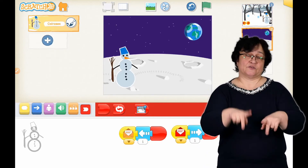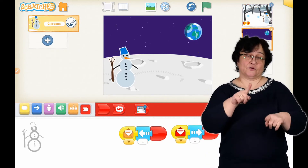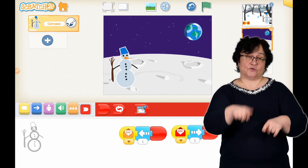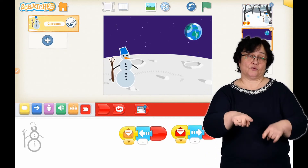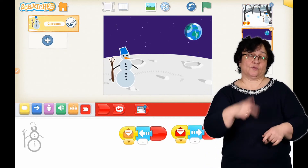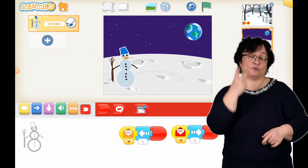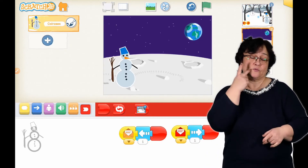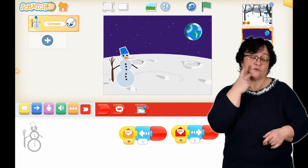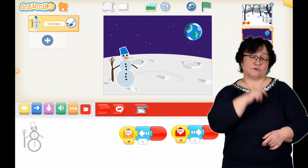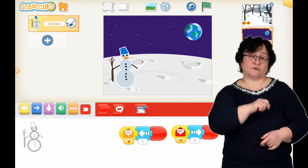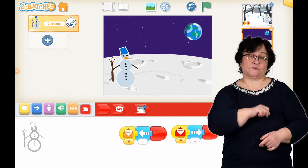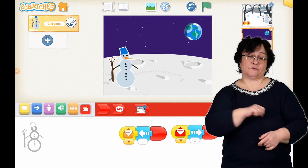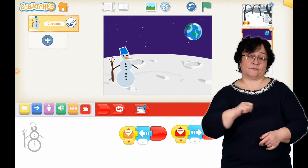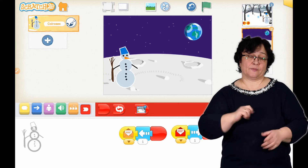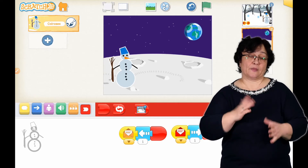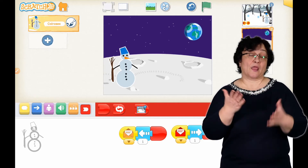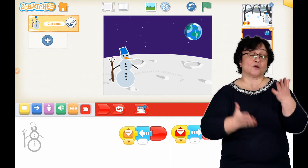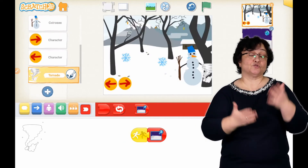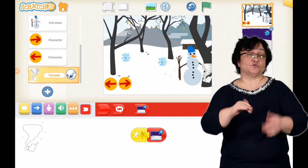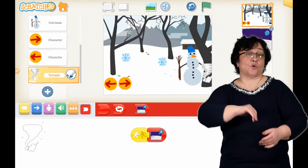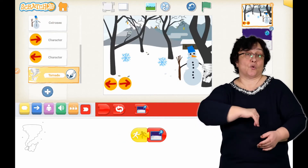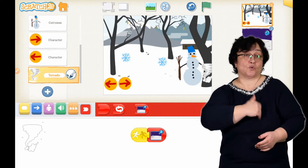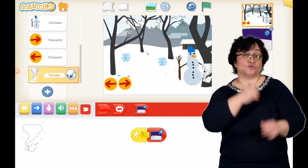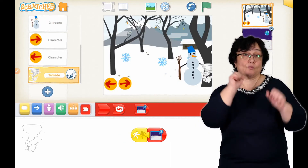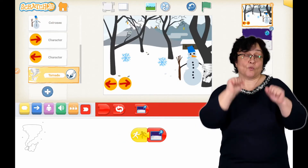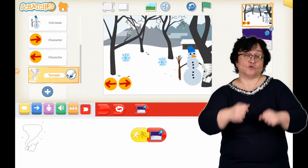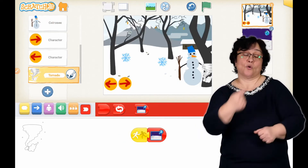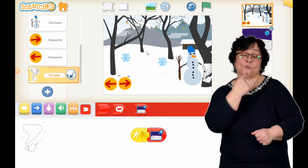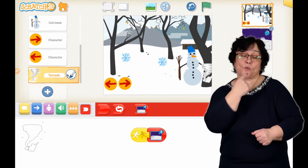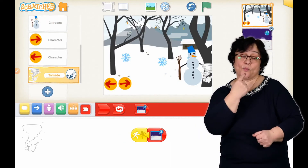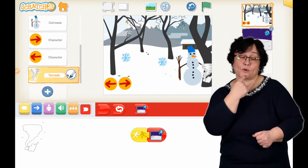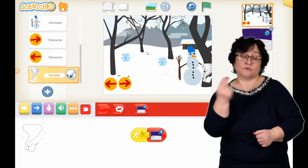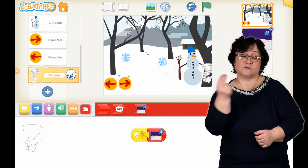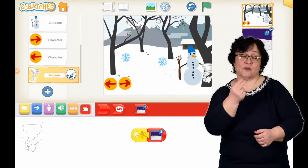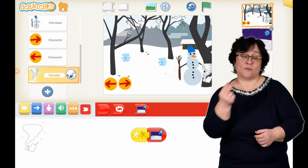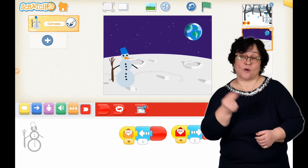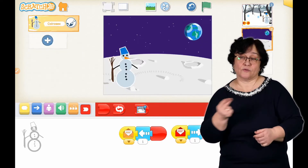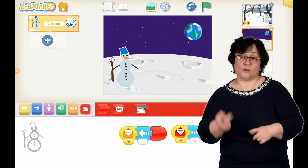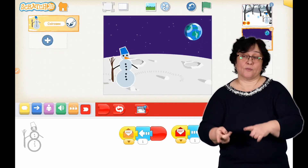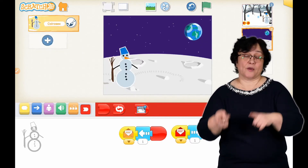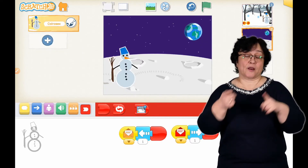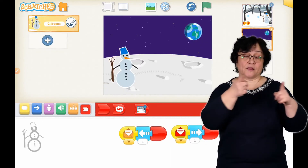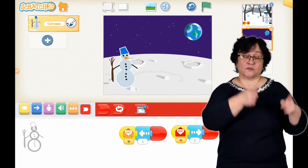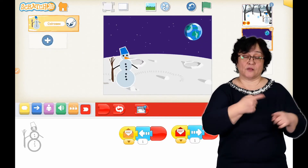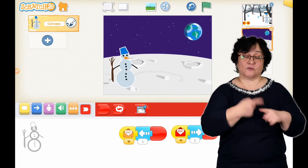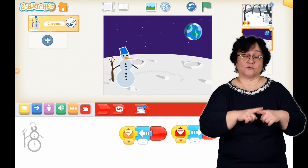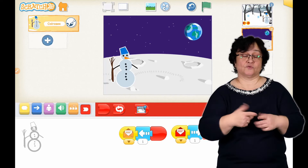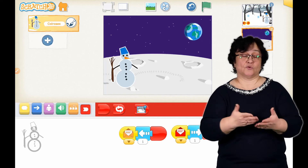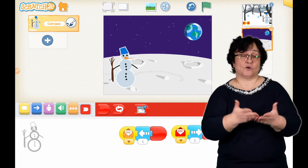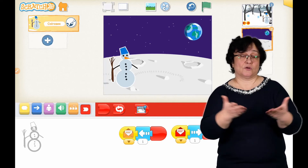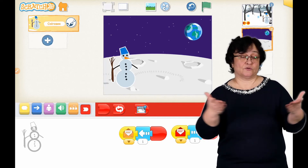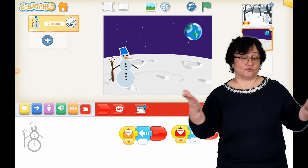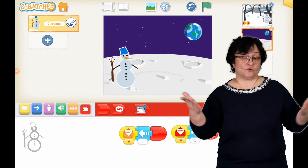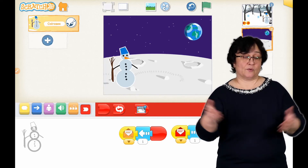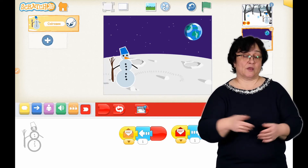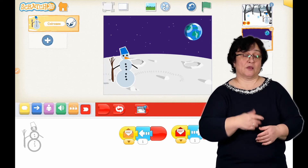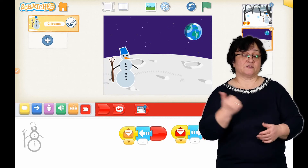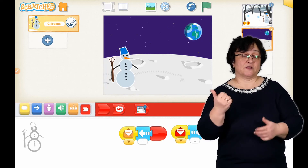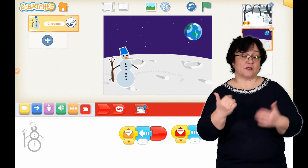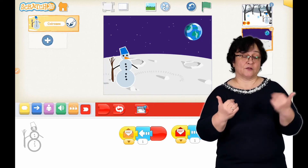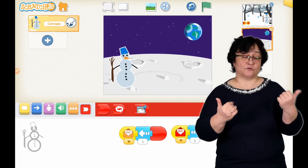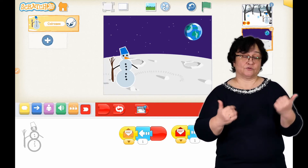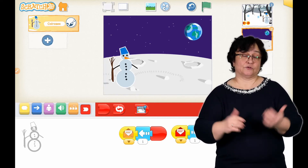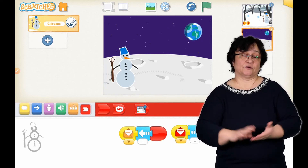Код залишився той самий. Якщо хочеш, то можеш спробувати домалювати, перенести на цю ж